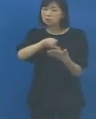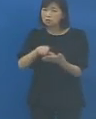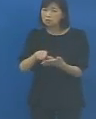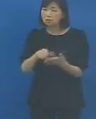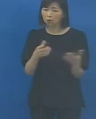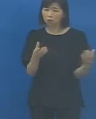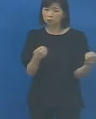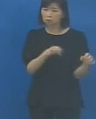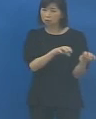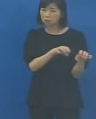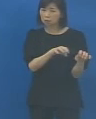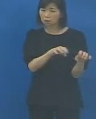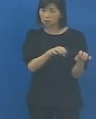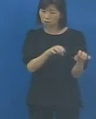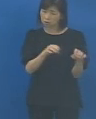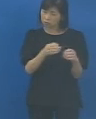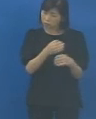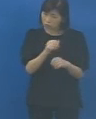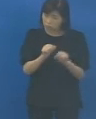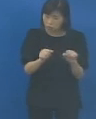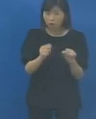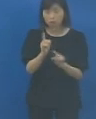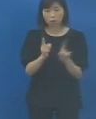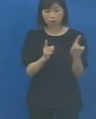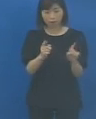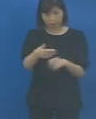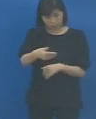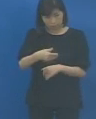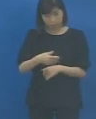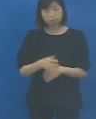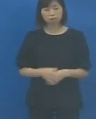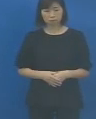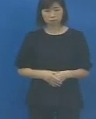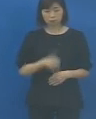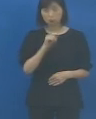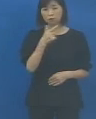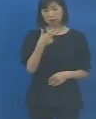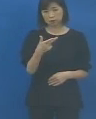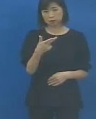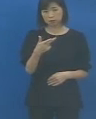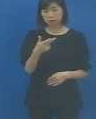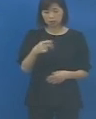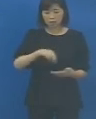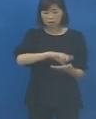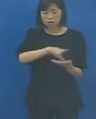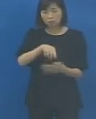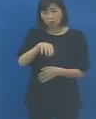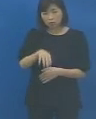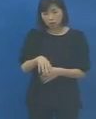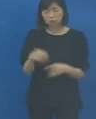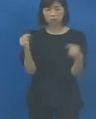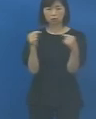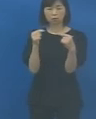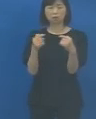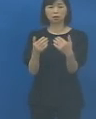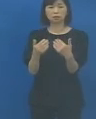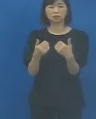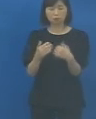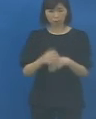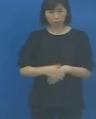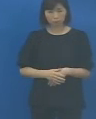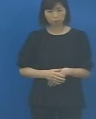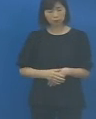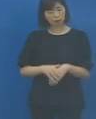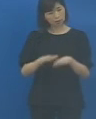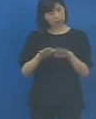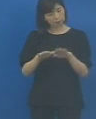ありますが、これも鳥取市、地元等とも協議をしていかなければなりませんが、今